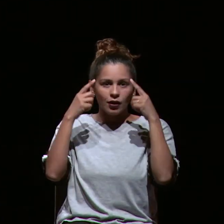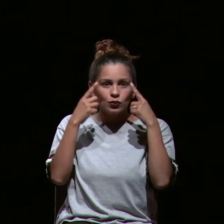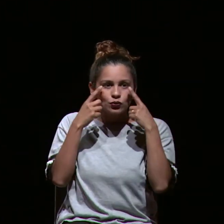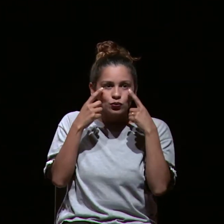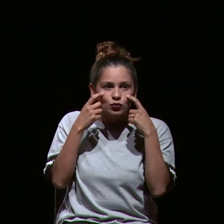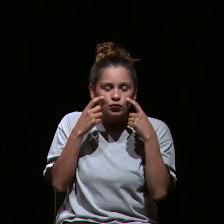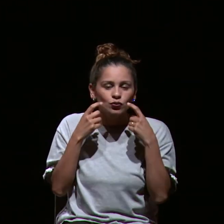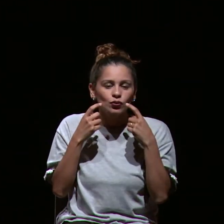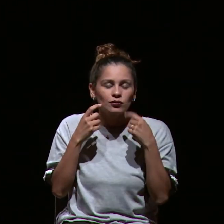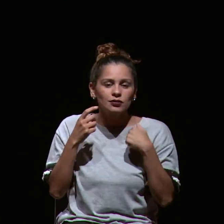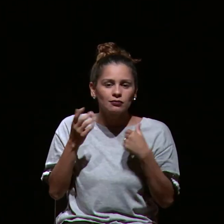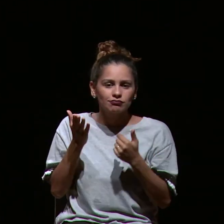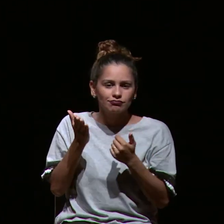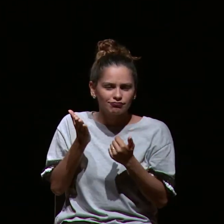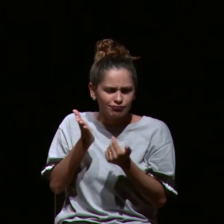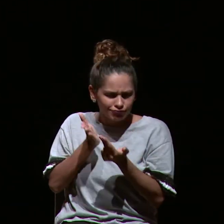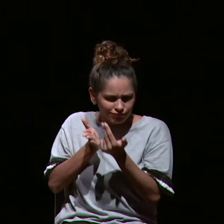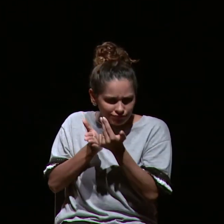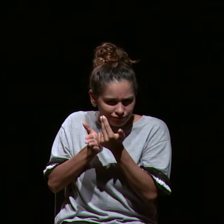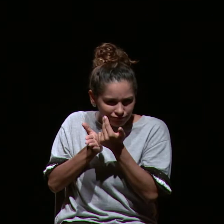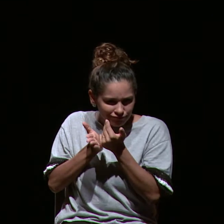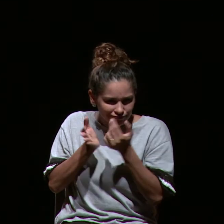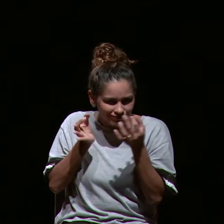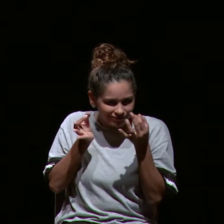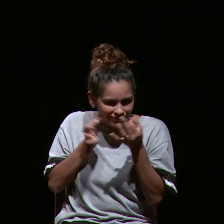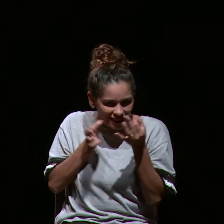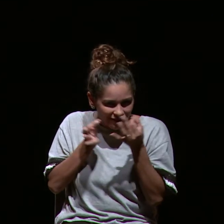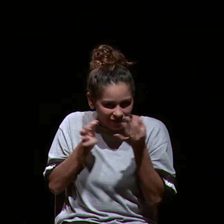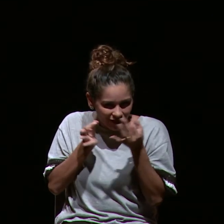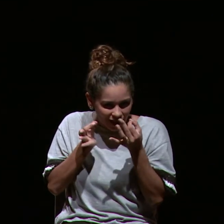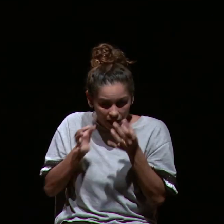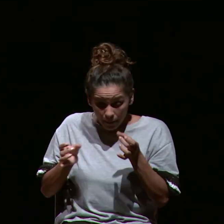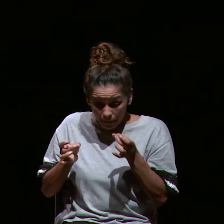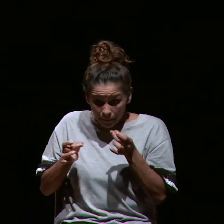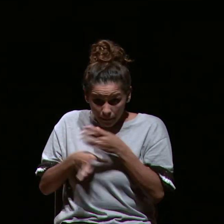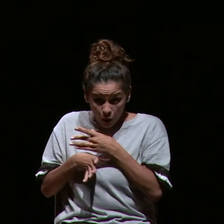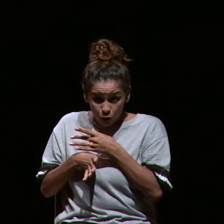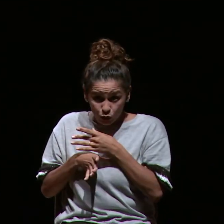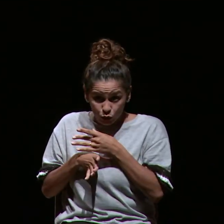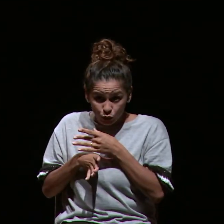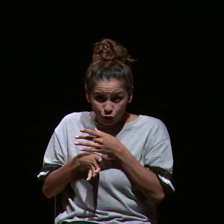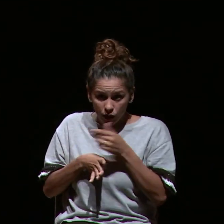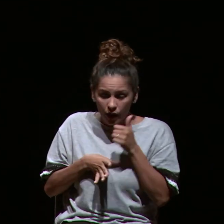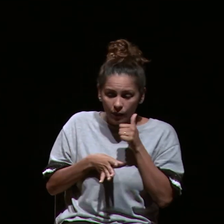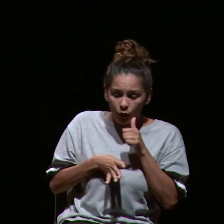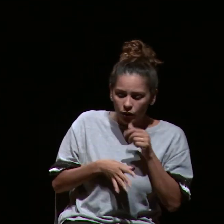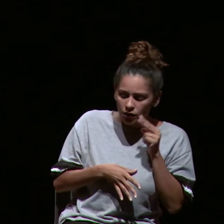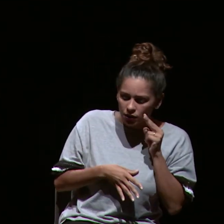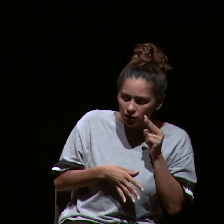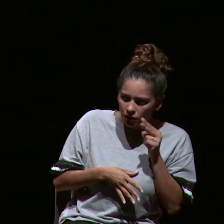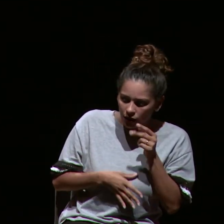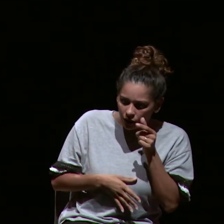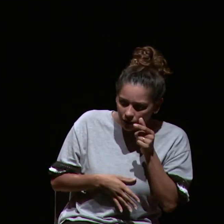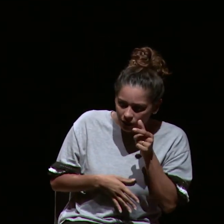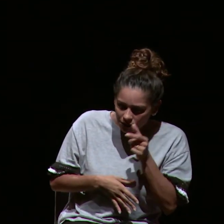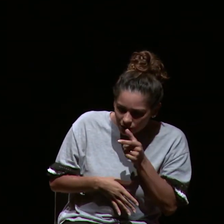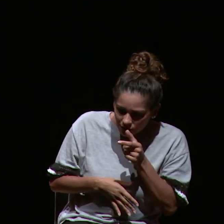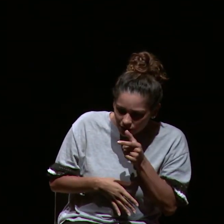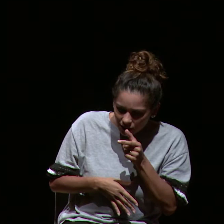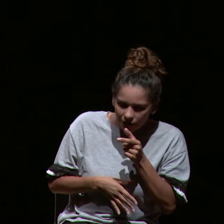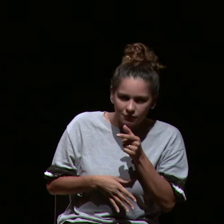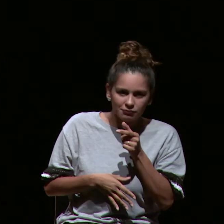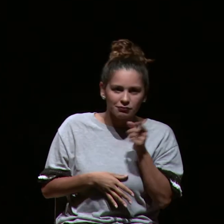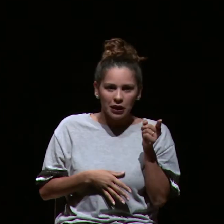chorosos, eu o copiei tão fielmente que, quando concluí, a sinhá, que me observava cuidadosamente, fazendo-o